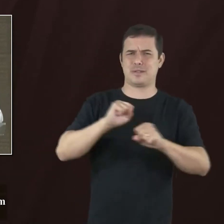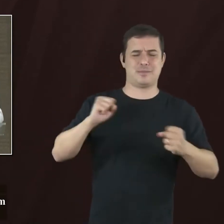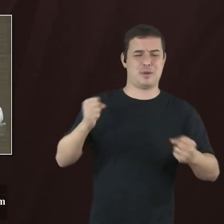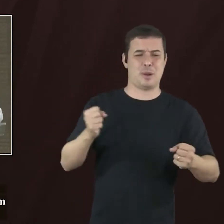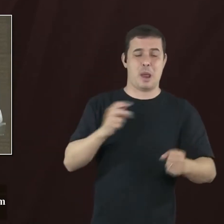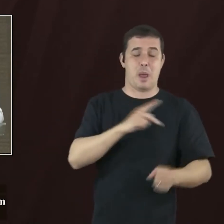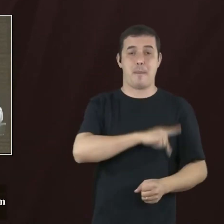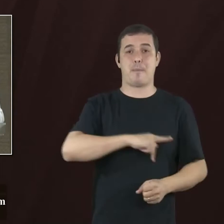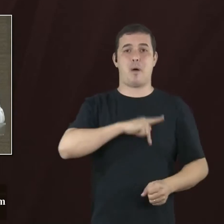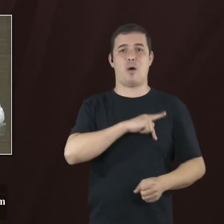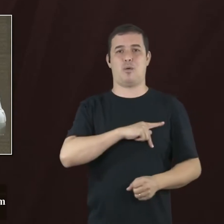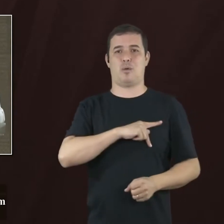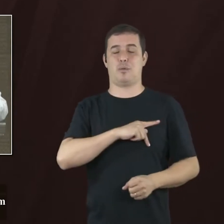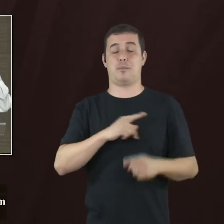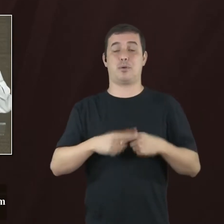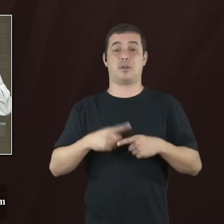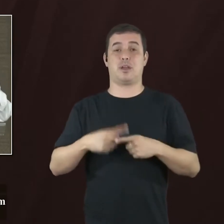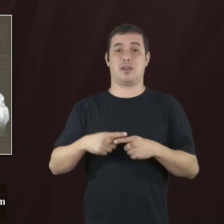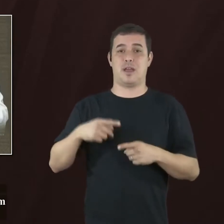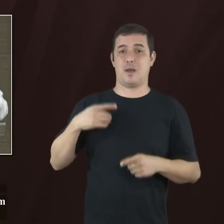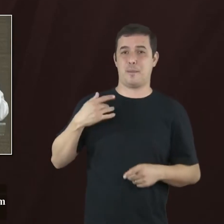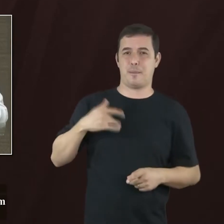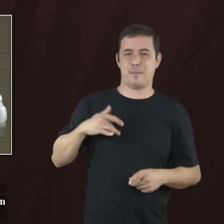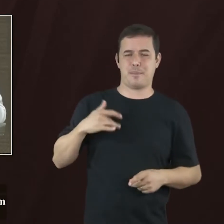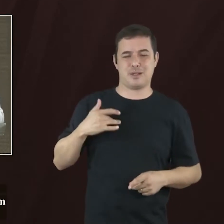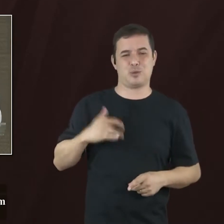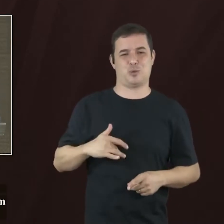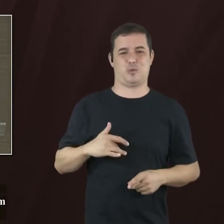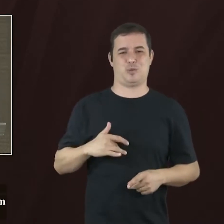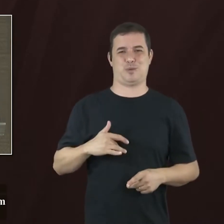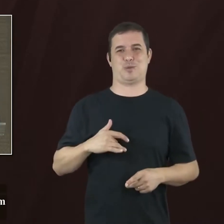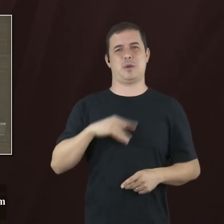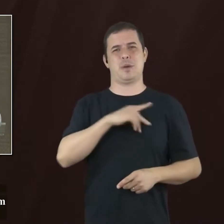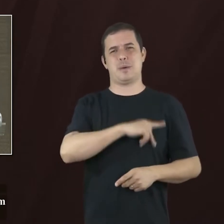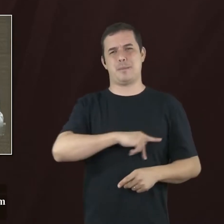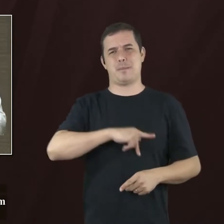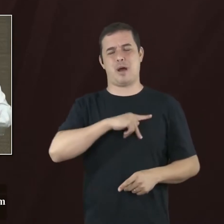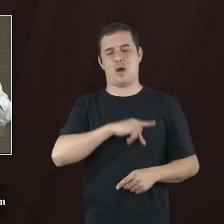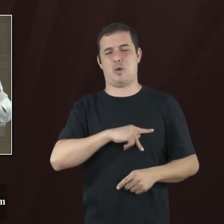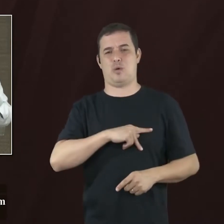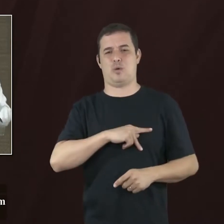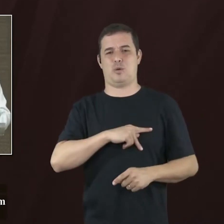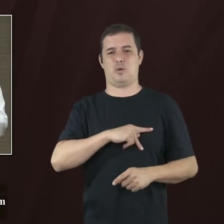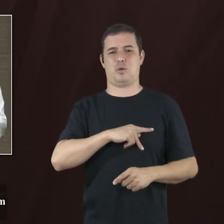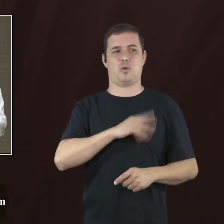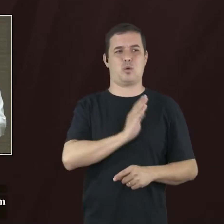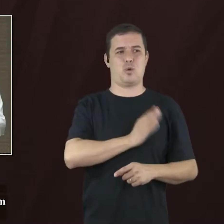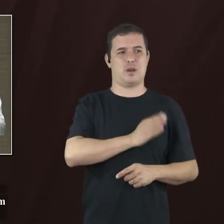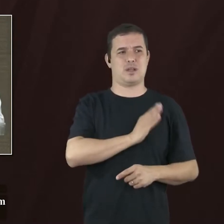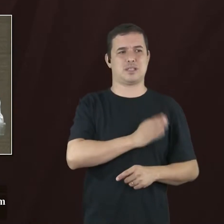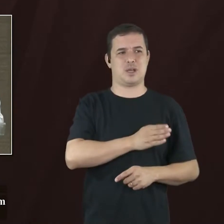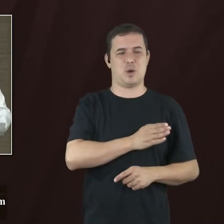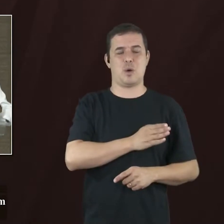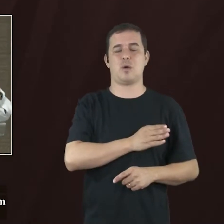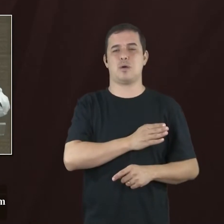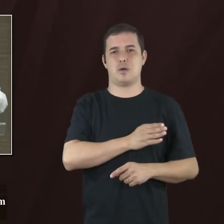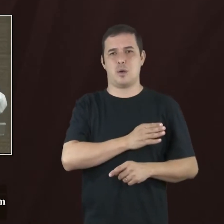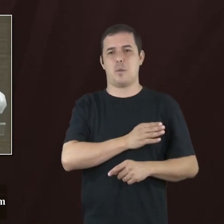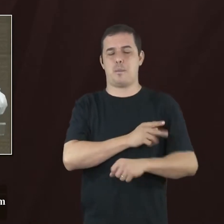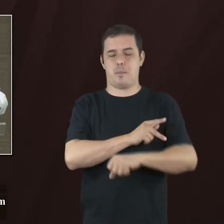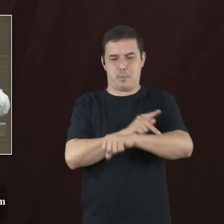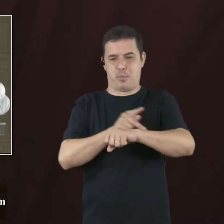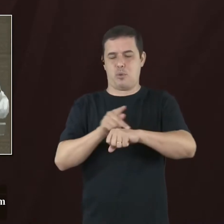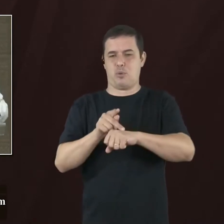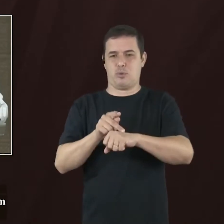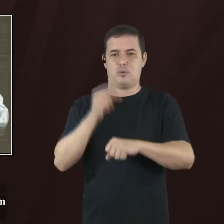viver piedosamente em Cristo Jesus serão perseguidos. Irmãos, vamos seguir de perto? Não só